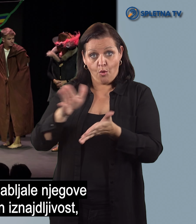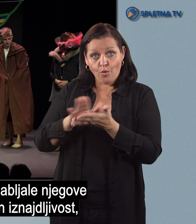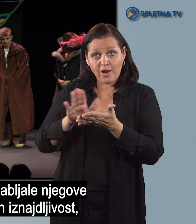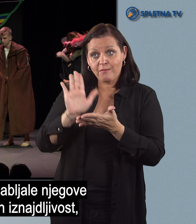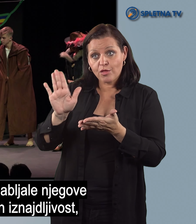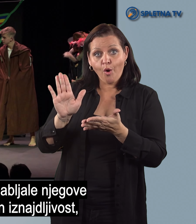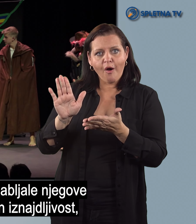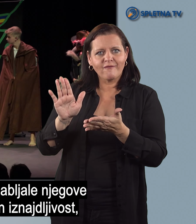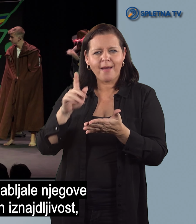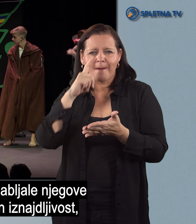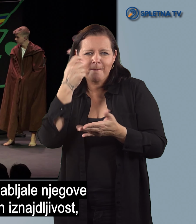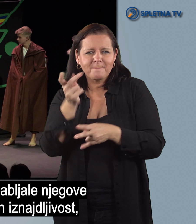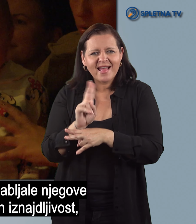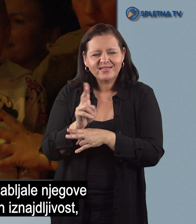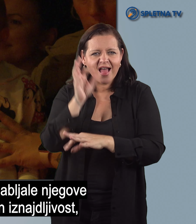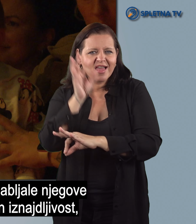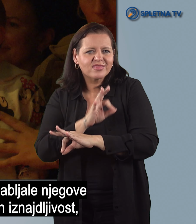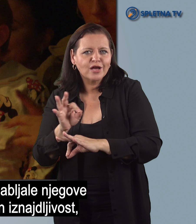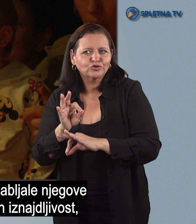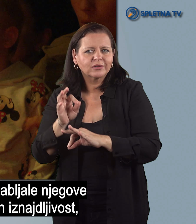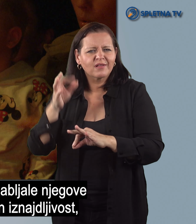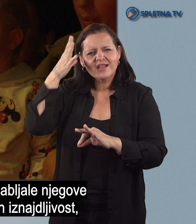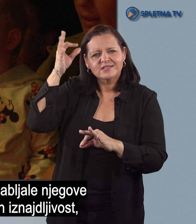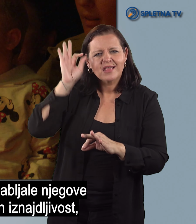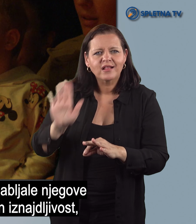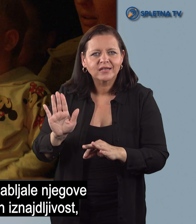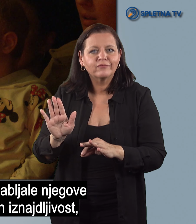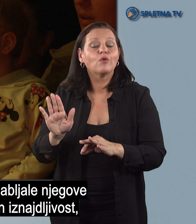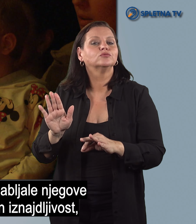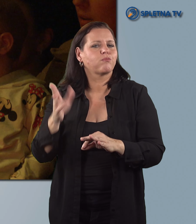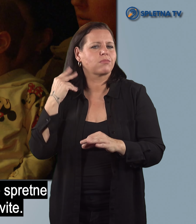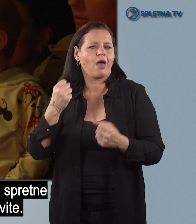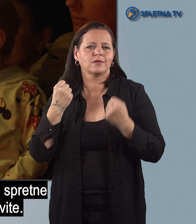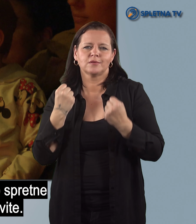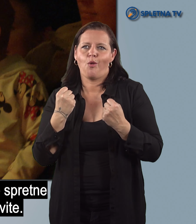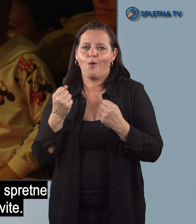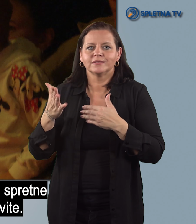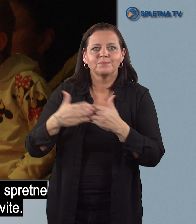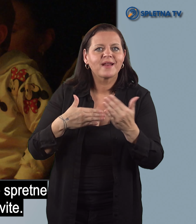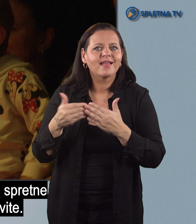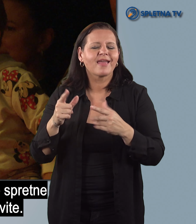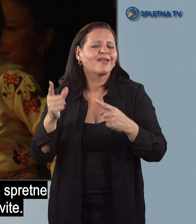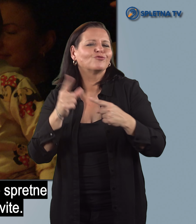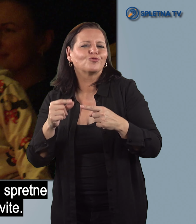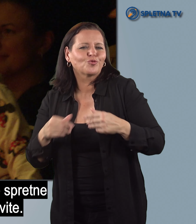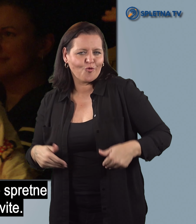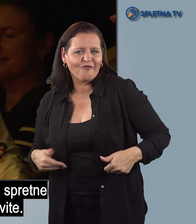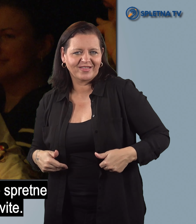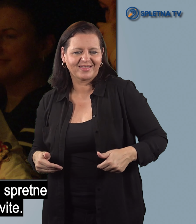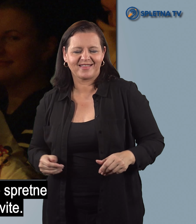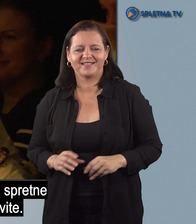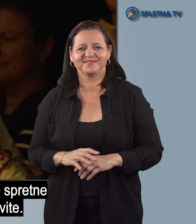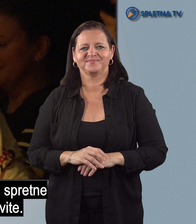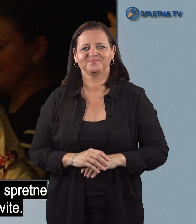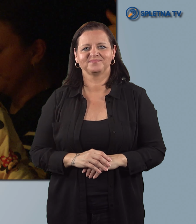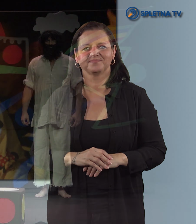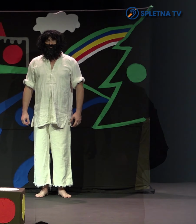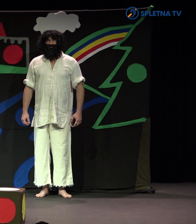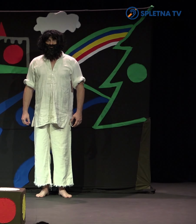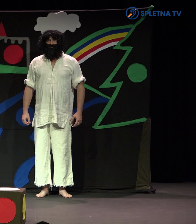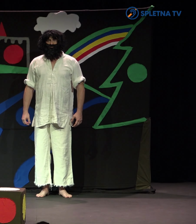Kretnje, ki so upodabljale njegove pretkane načrte in iznajdljivost, so bile silno spretne in duhovite.